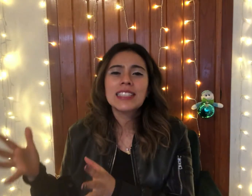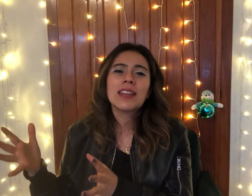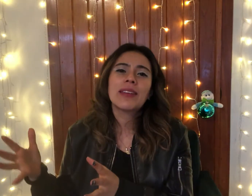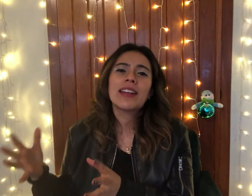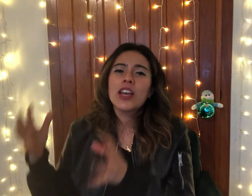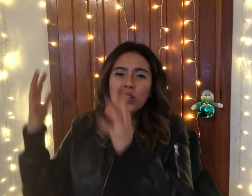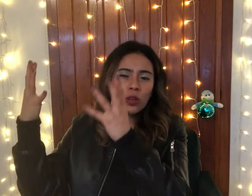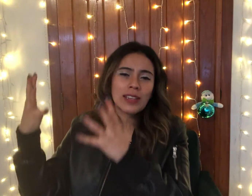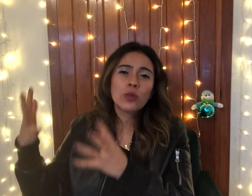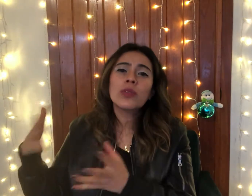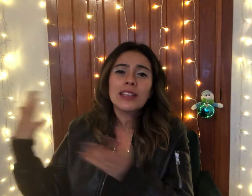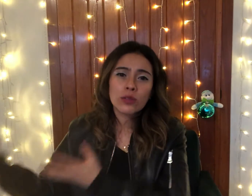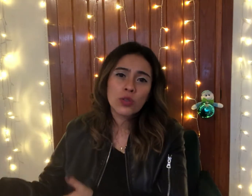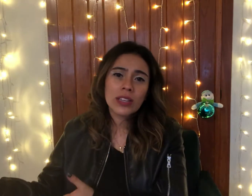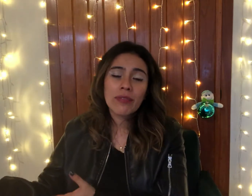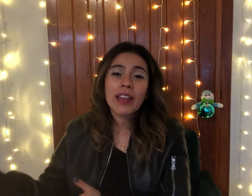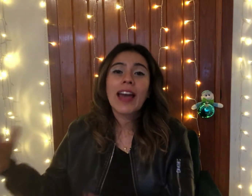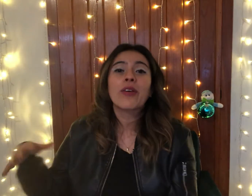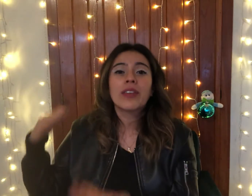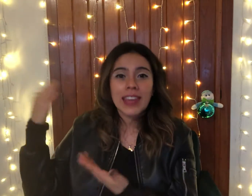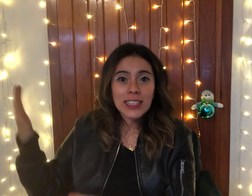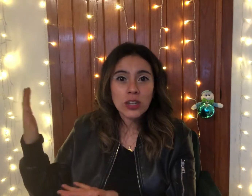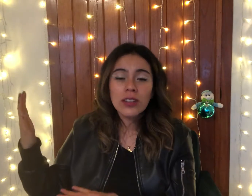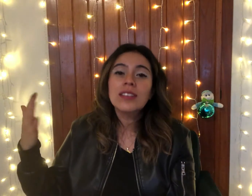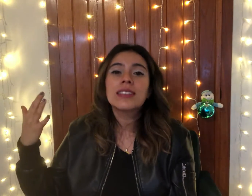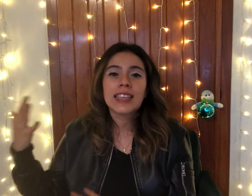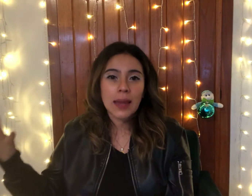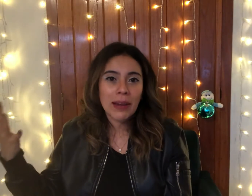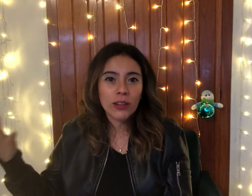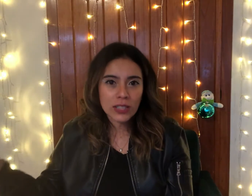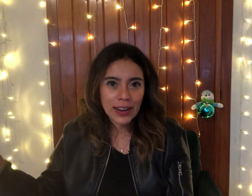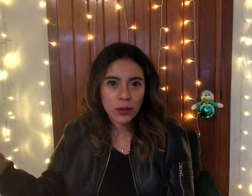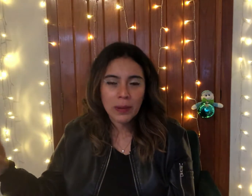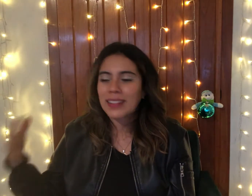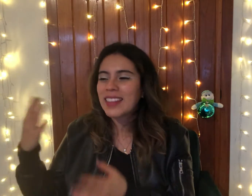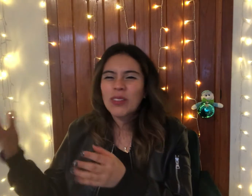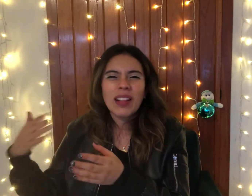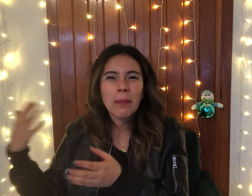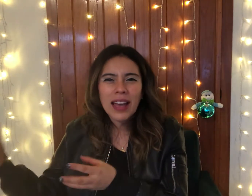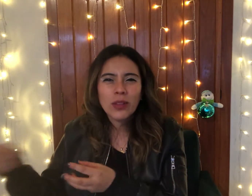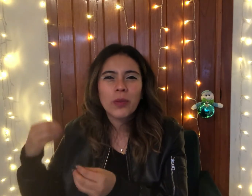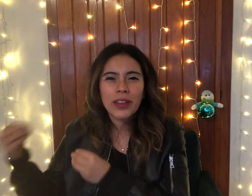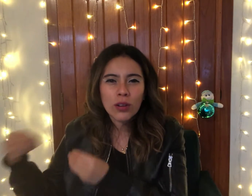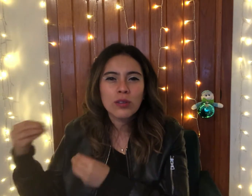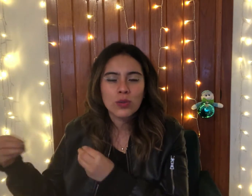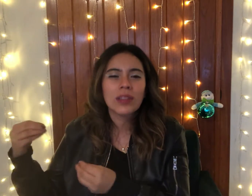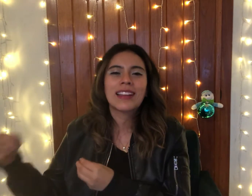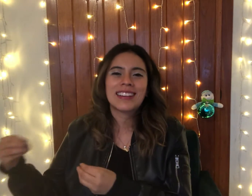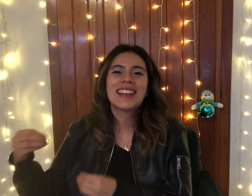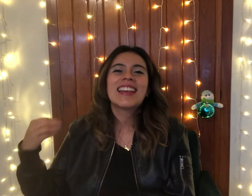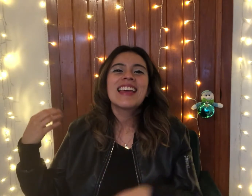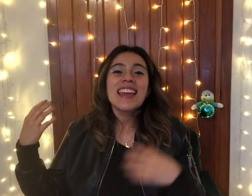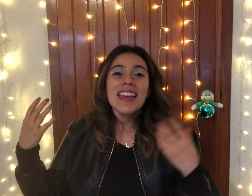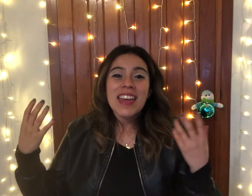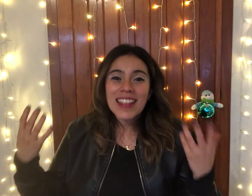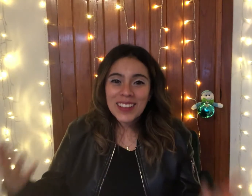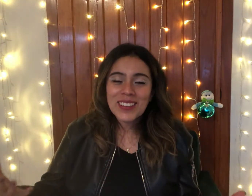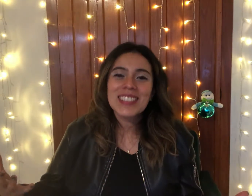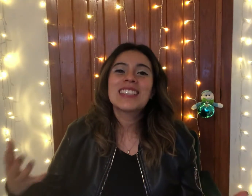escribir todas juntas con su significado y eso se llama glosario, para tenerlo a la mano, poderlo consultar. Entonces, lo que